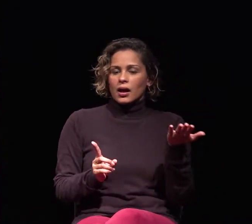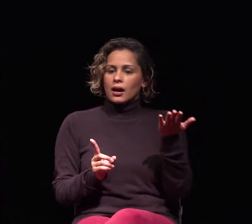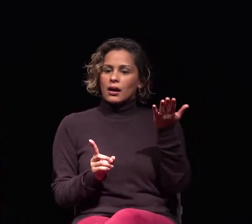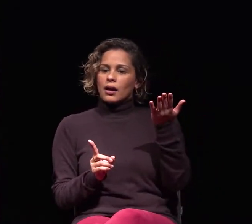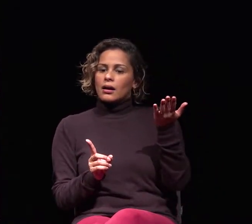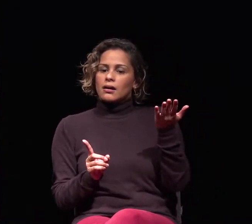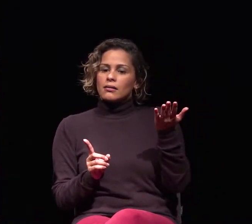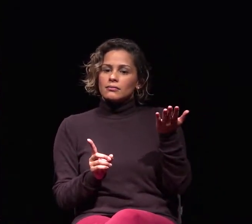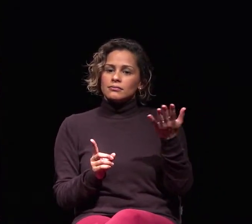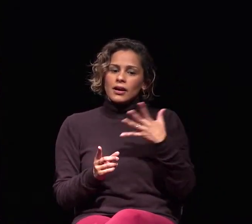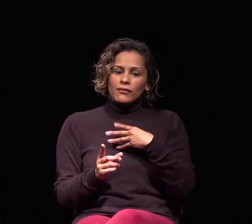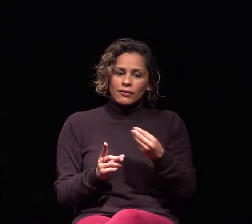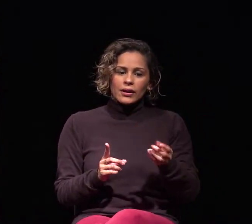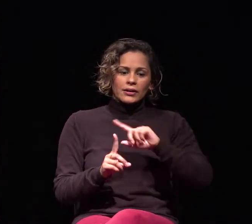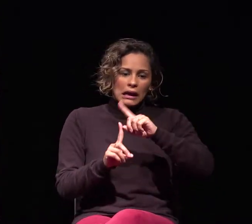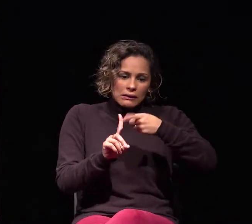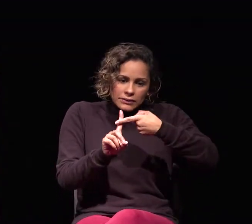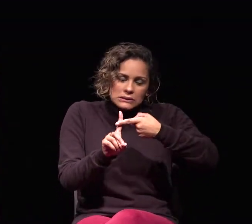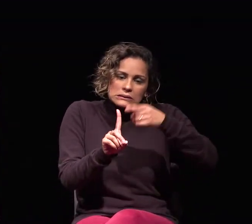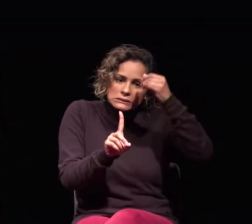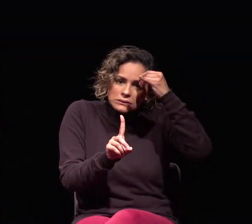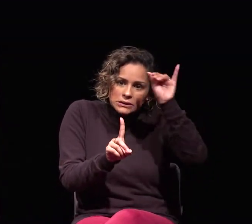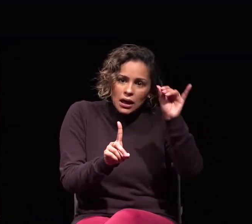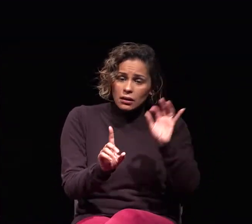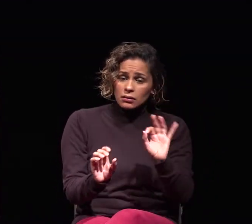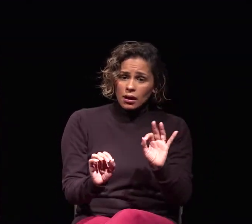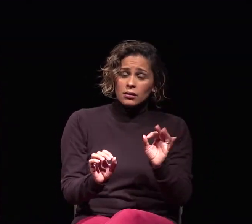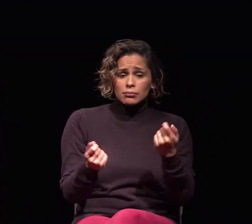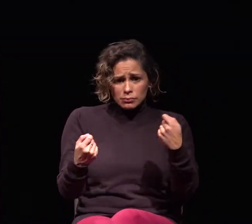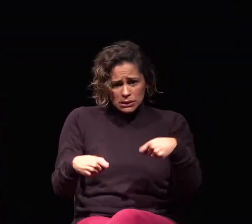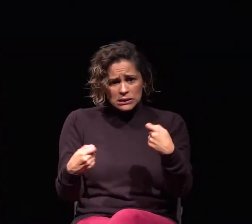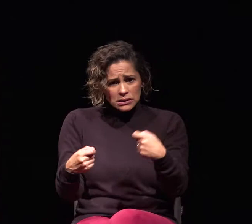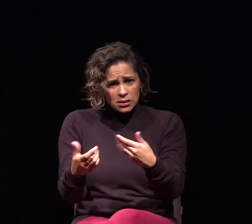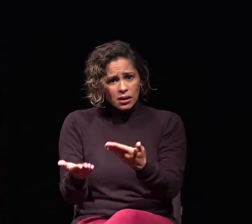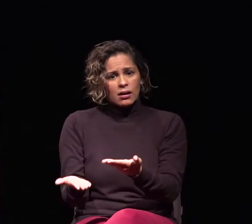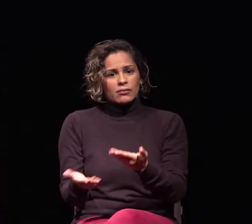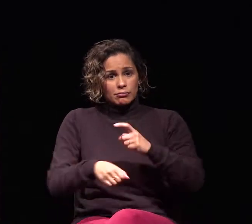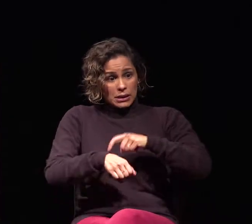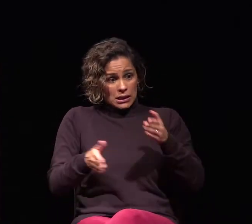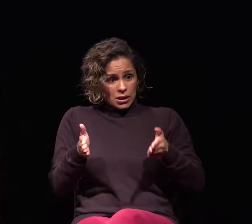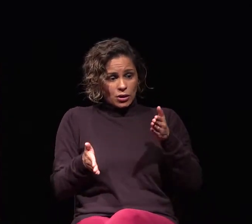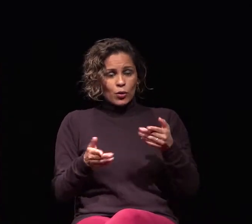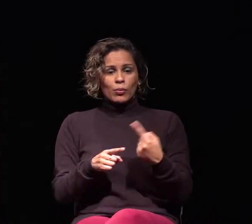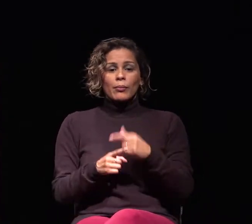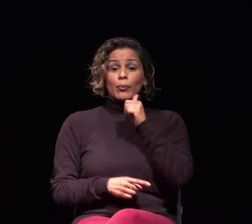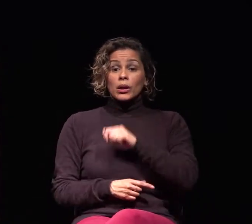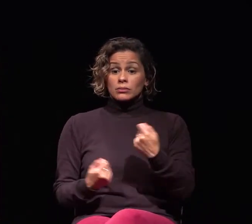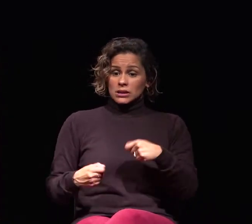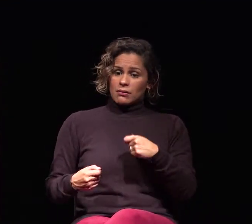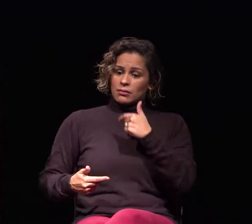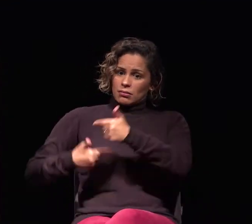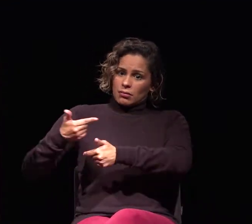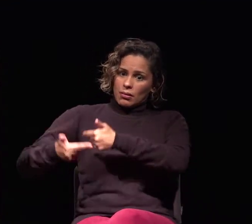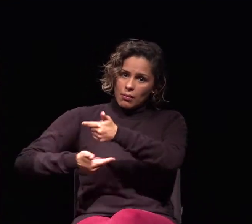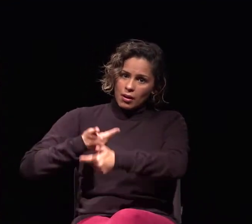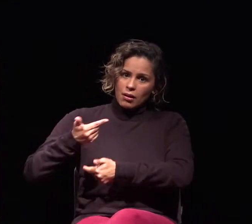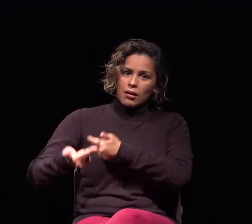filhos e tudo mais que você precisava de evitar, até porque você tinha que trabalhar, você tinha que